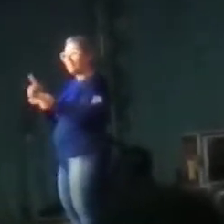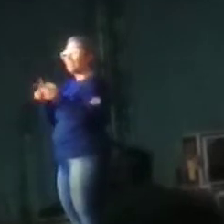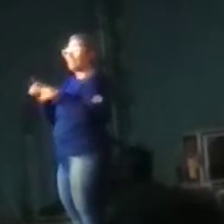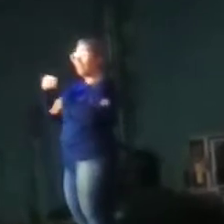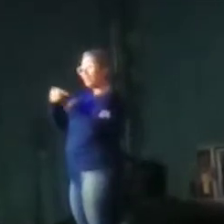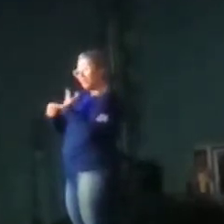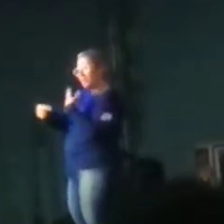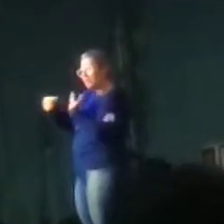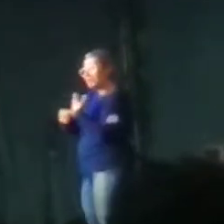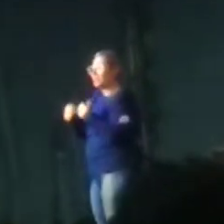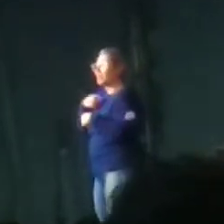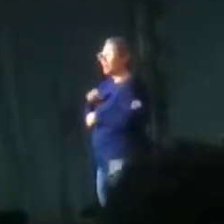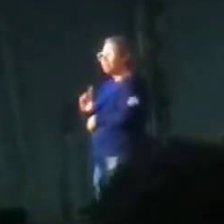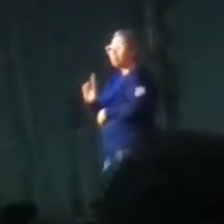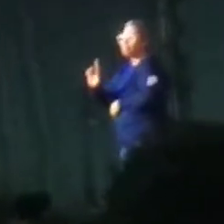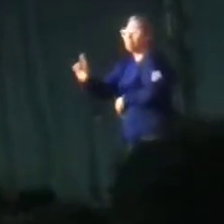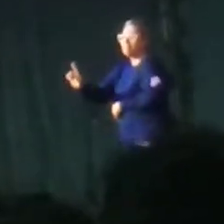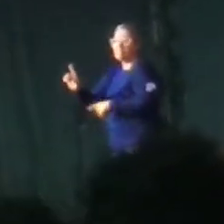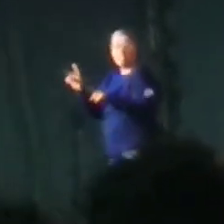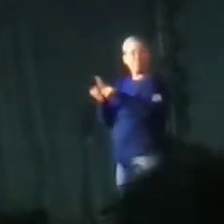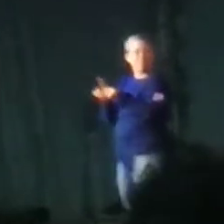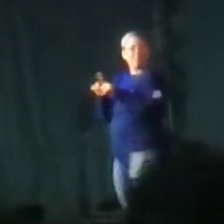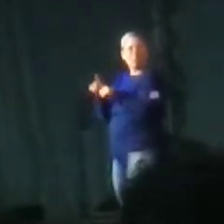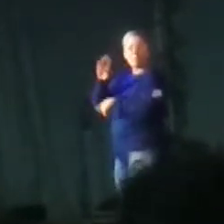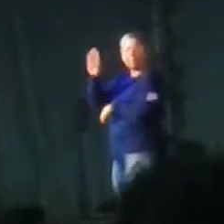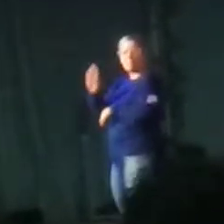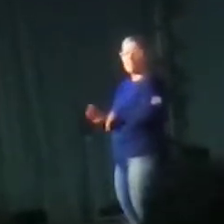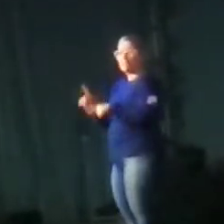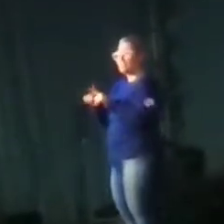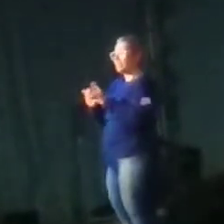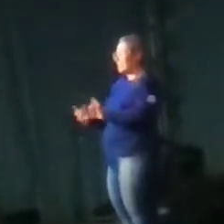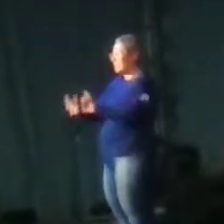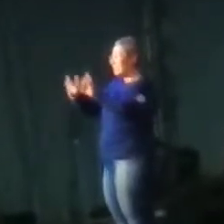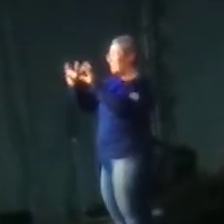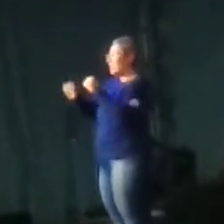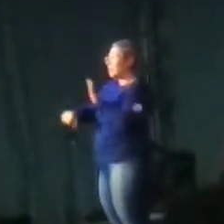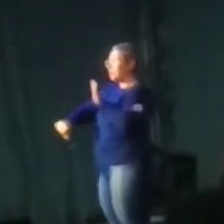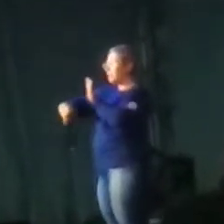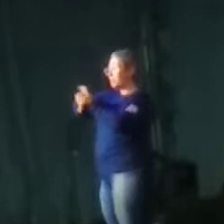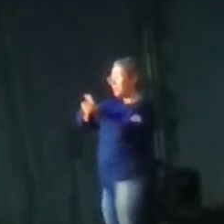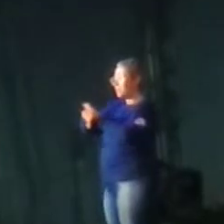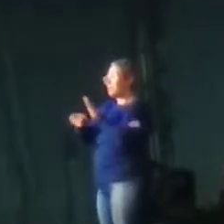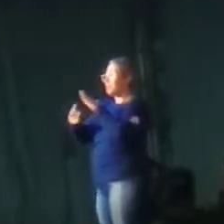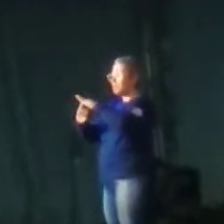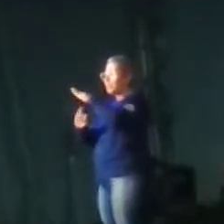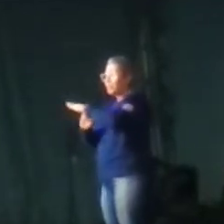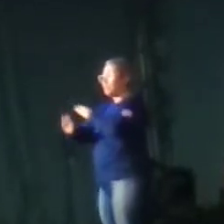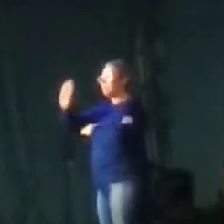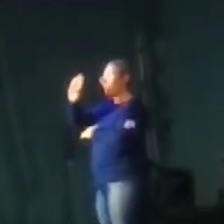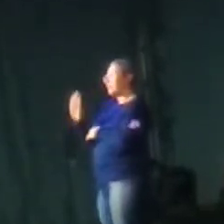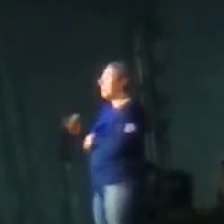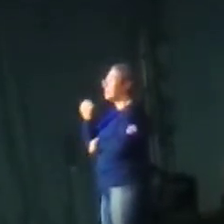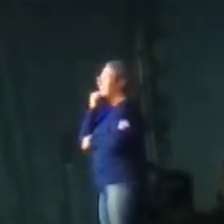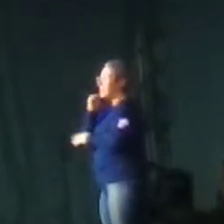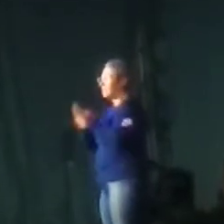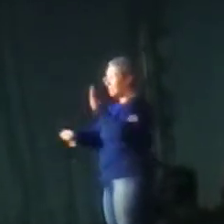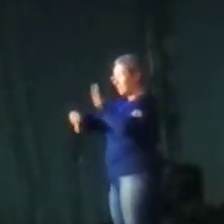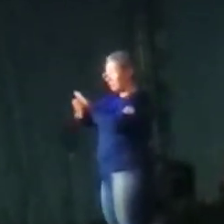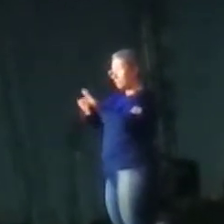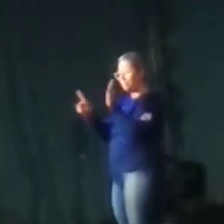escritora, referência em true crime brasileiro, especialista em criminologia pelo Instituto Brasileiro de Ciências